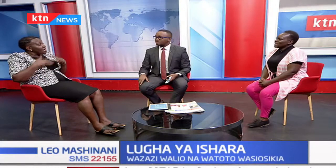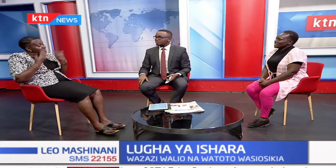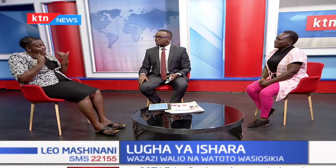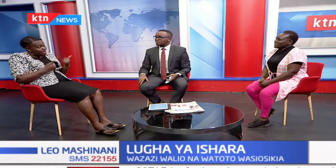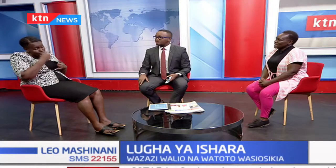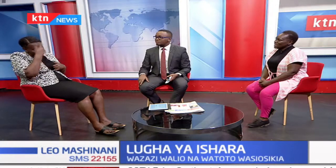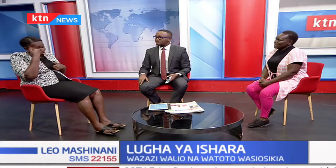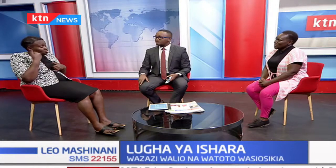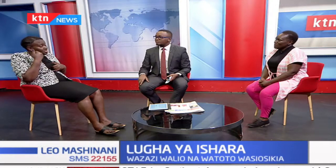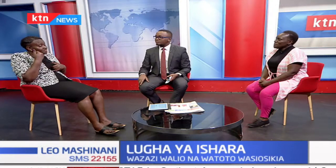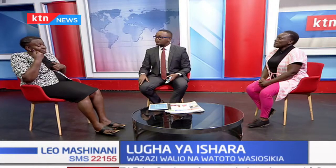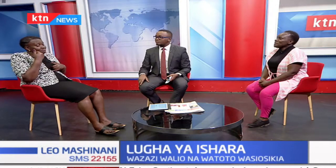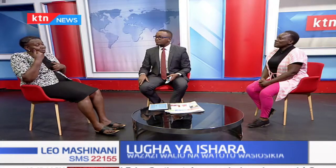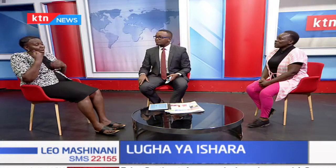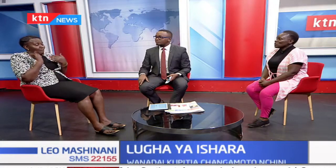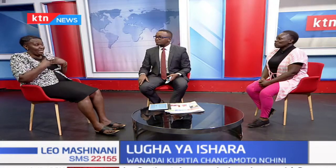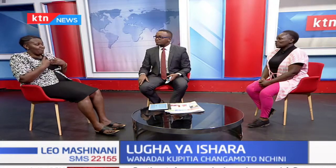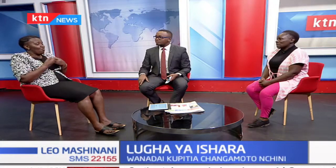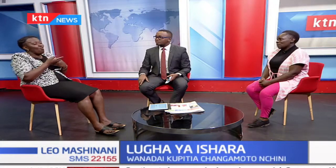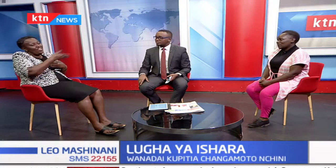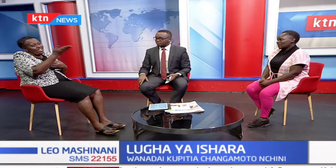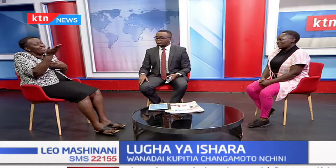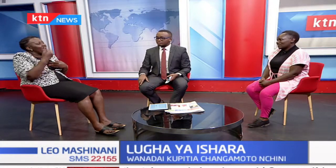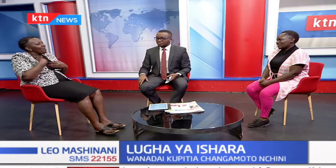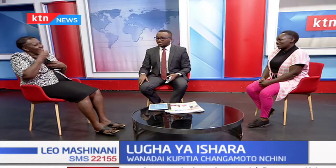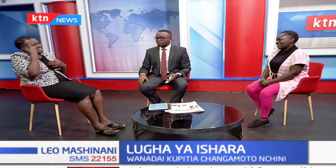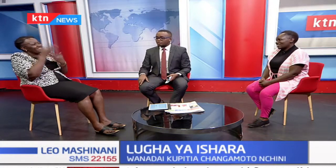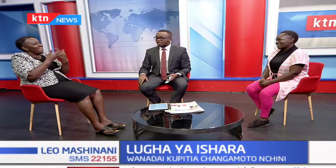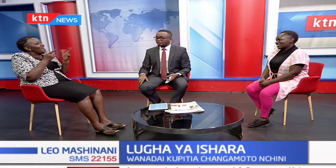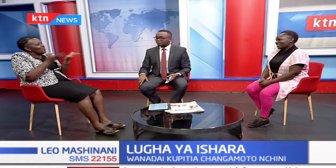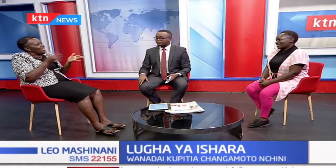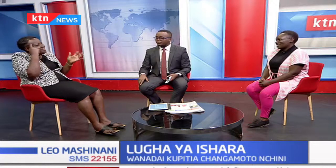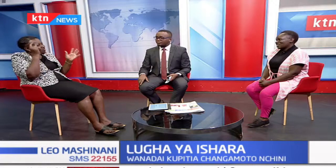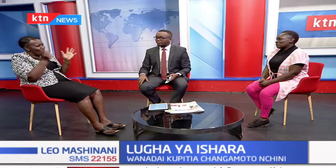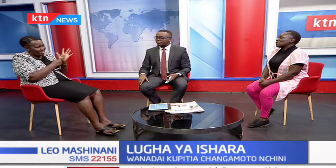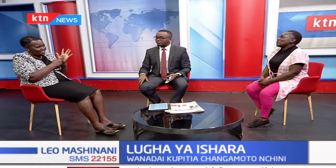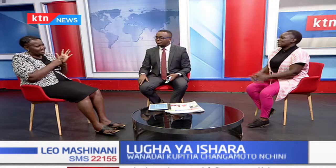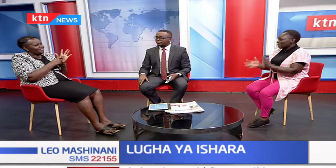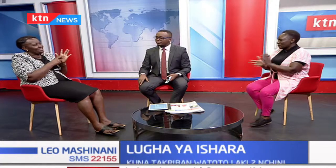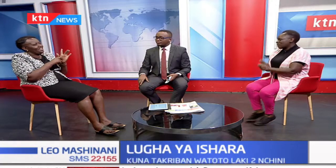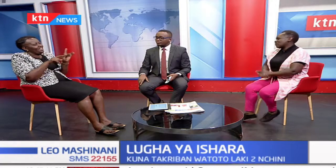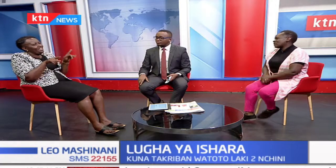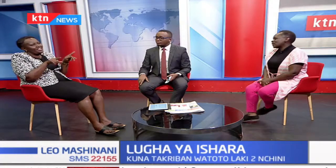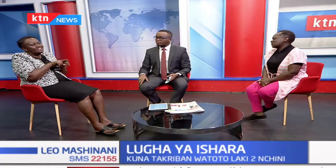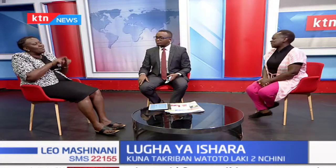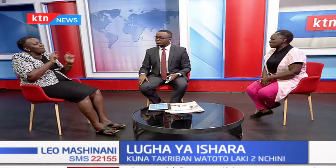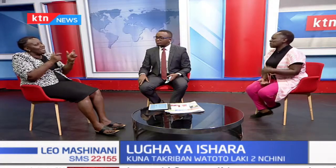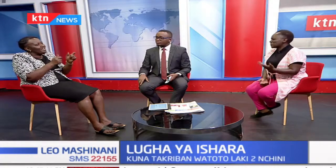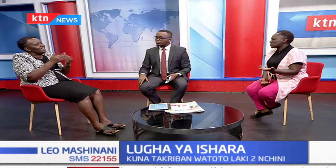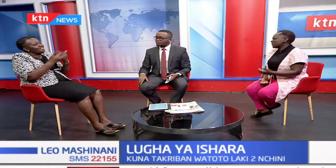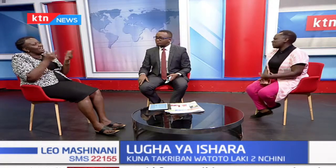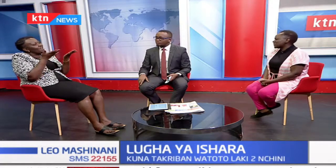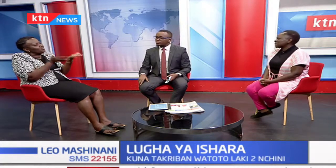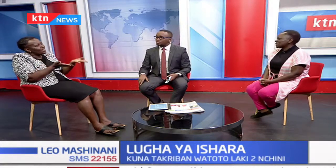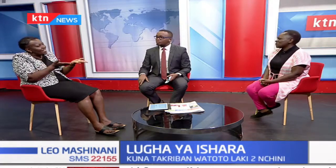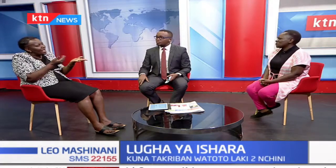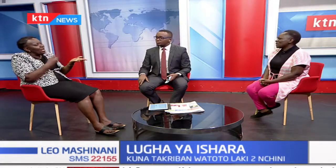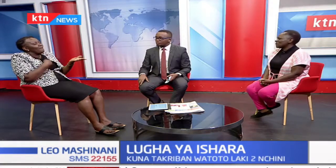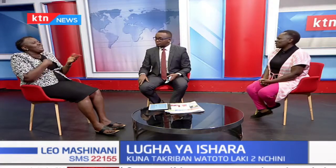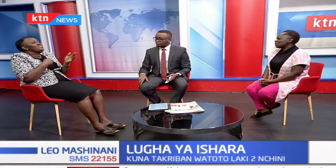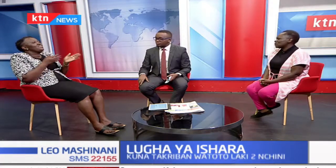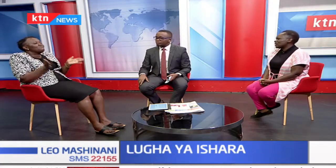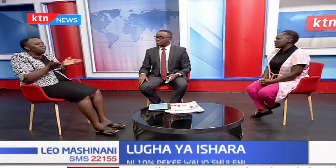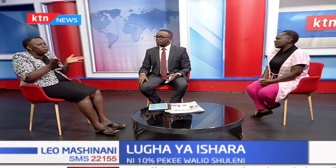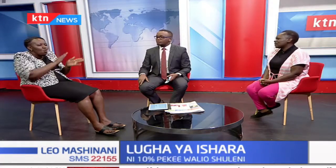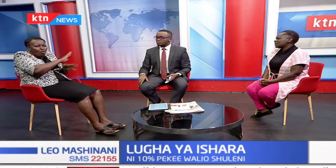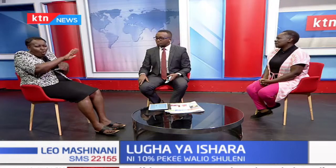Mimi natarajia, mimi nimefurahi kukuja hapa. Karibu sana. Tena pia nimefurahi sasa kuna watu wengi wanajaribu